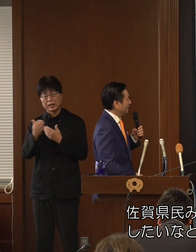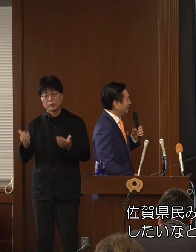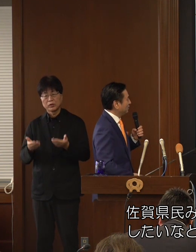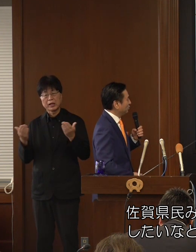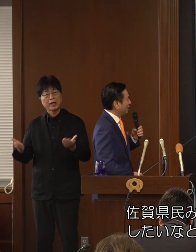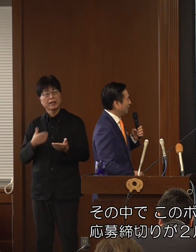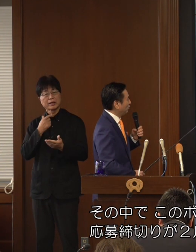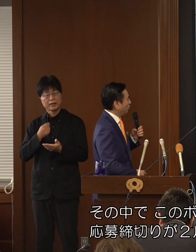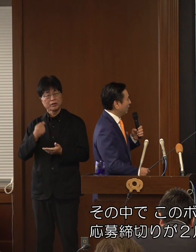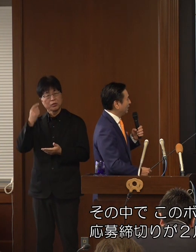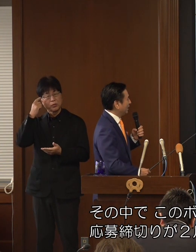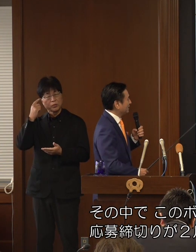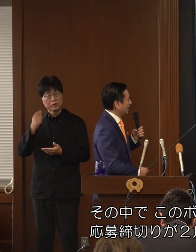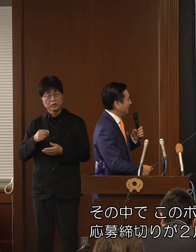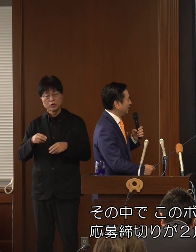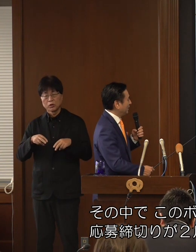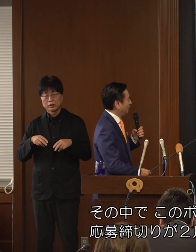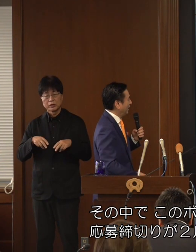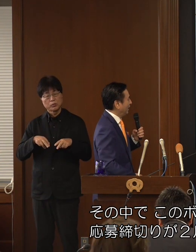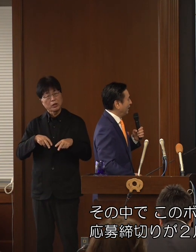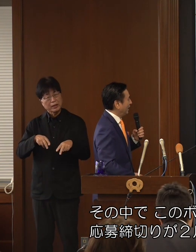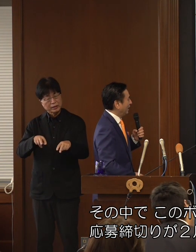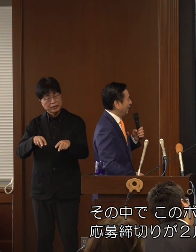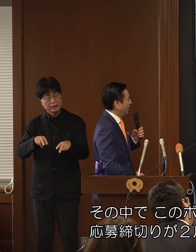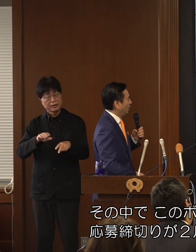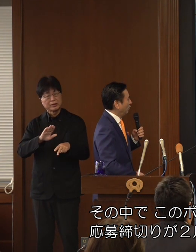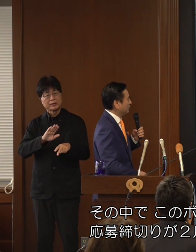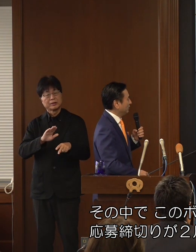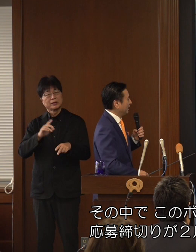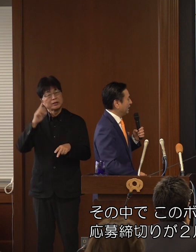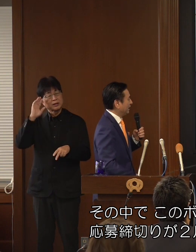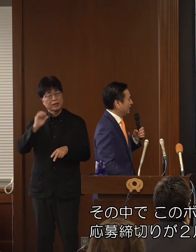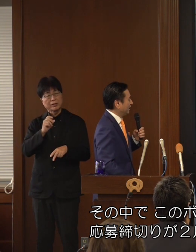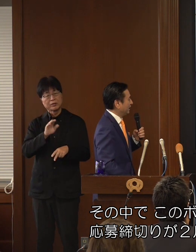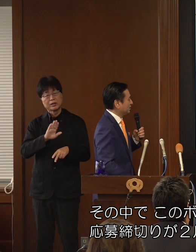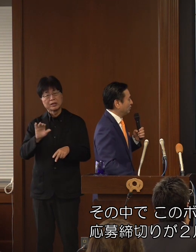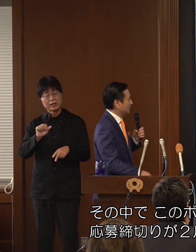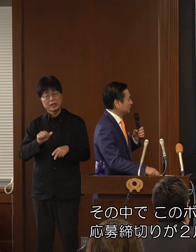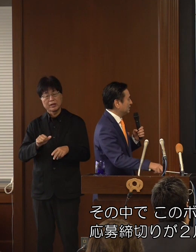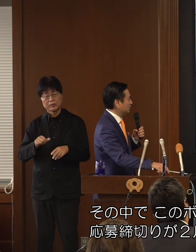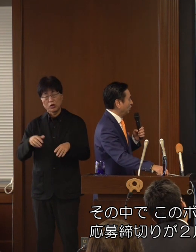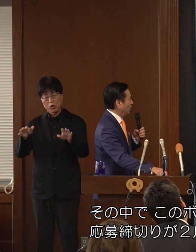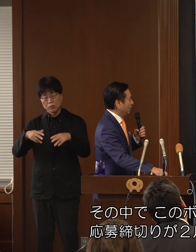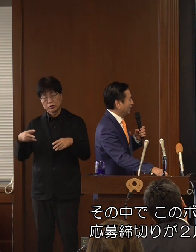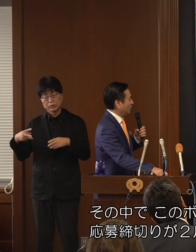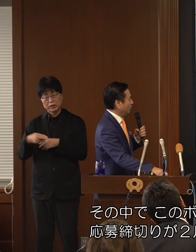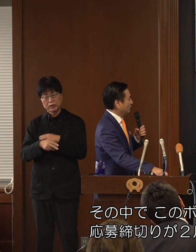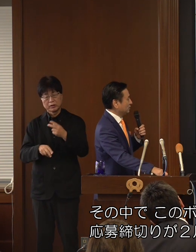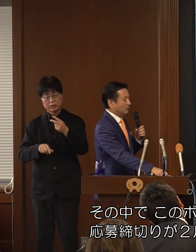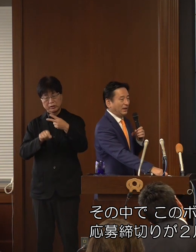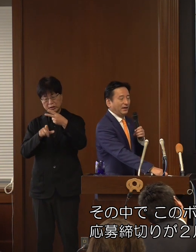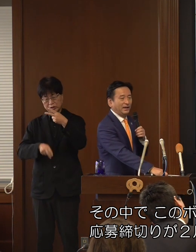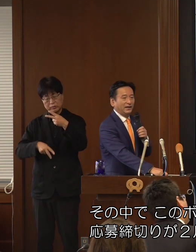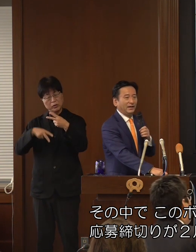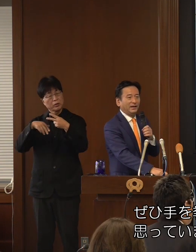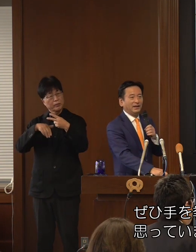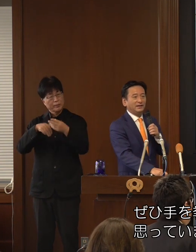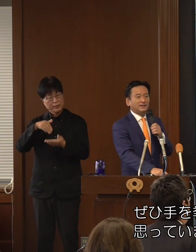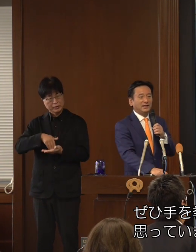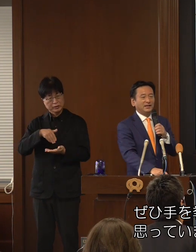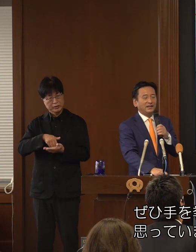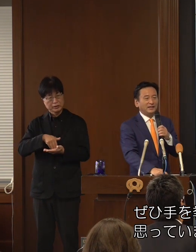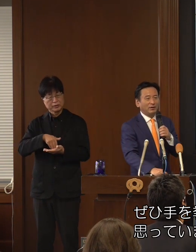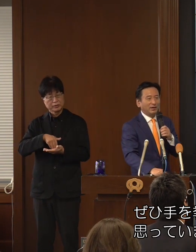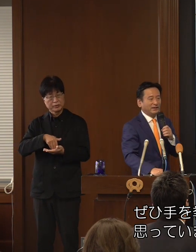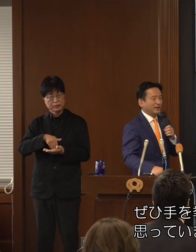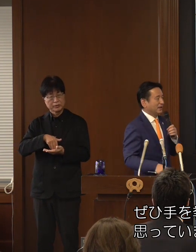。その中でこのボランティアサガンティアは応募締め切りが2月の末日となっておりますので、